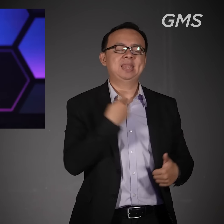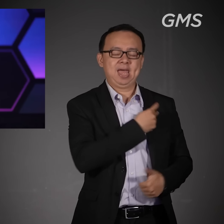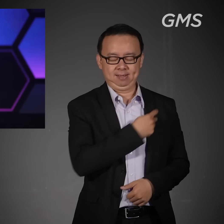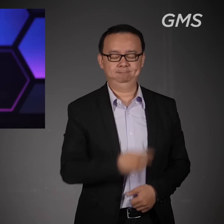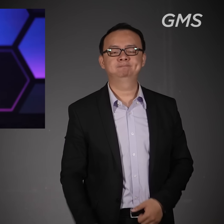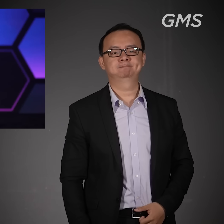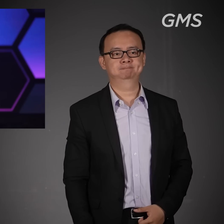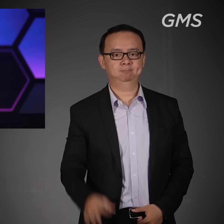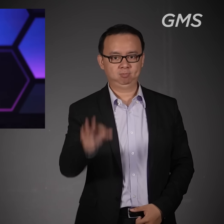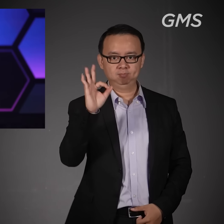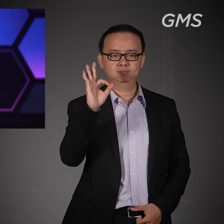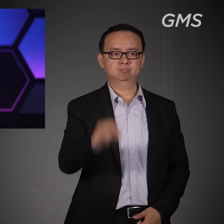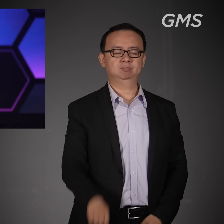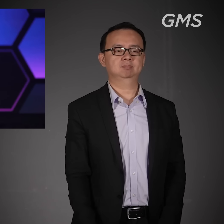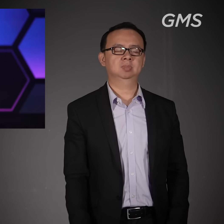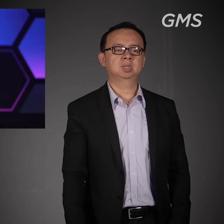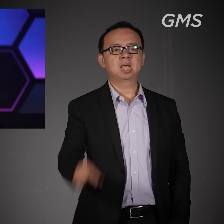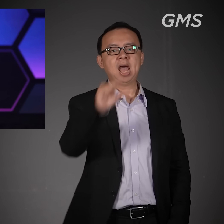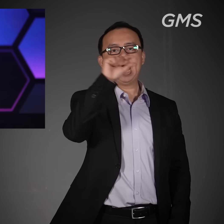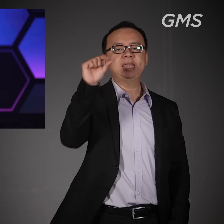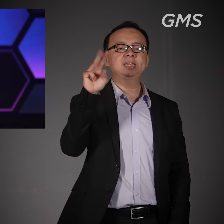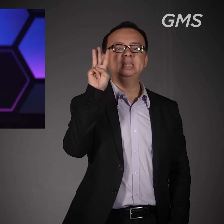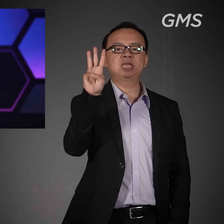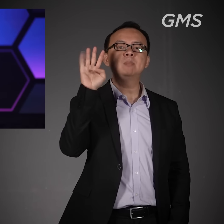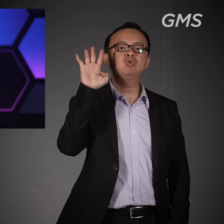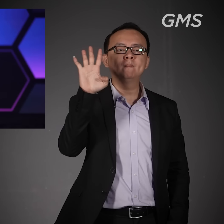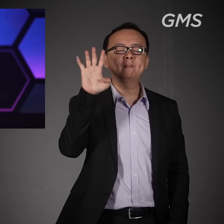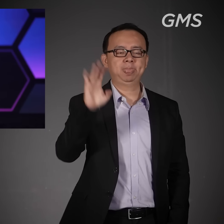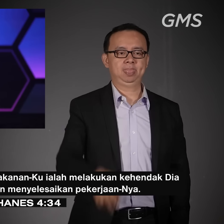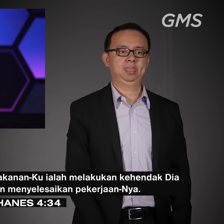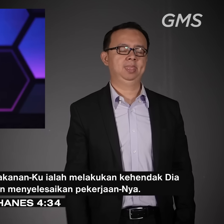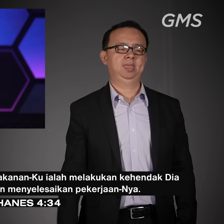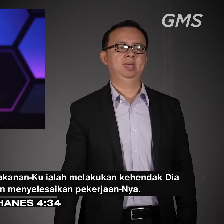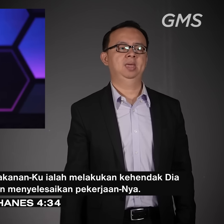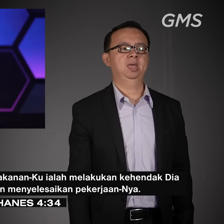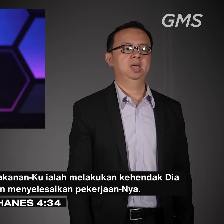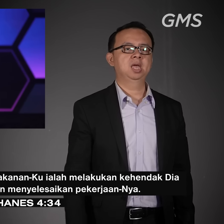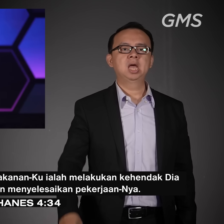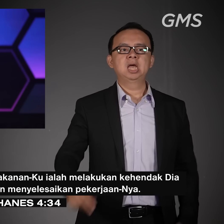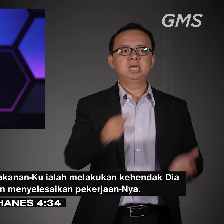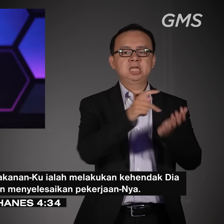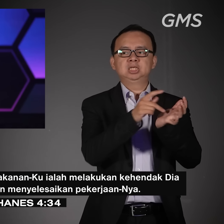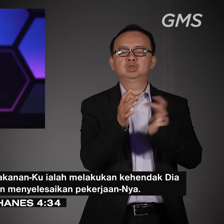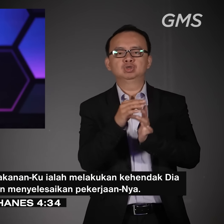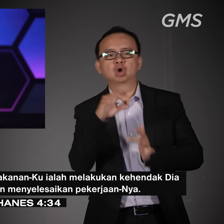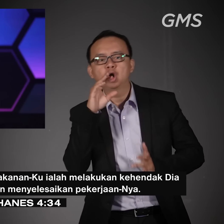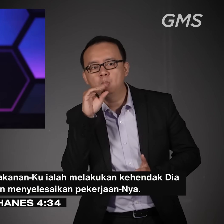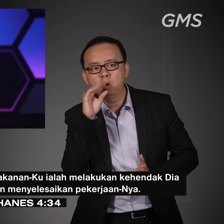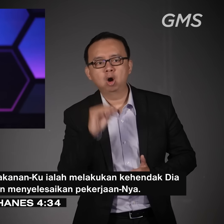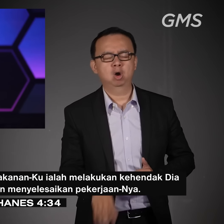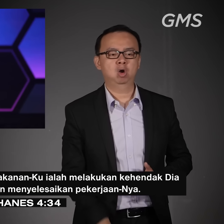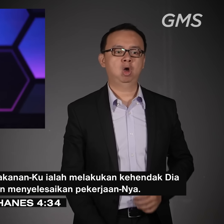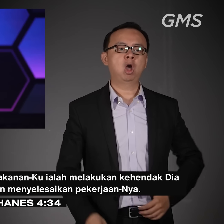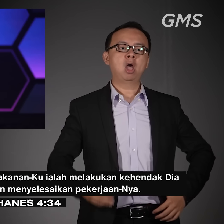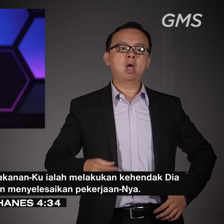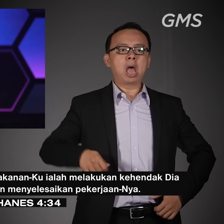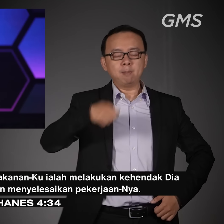Ayat 34. Kata Yesus kepada mereka, ini jawabannya. Makananku